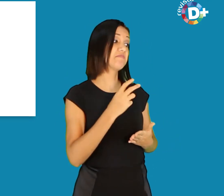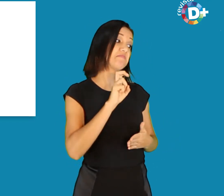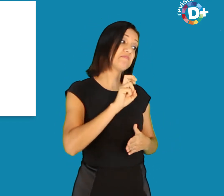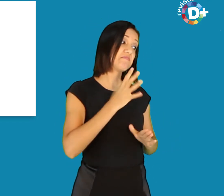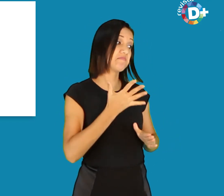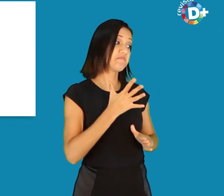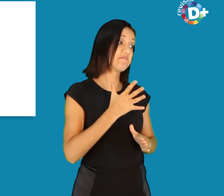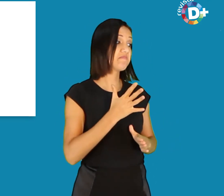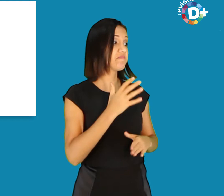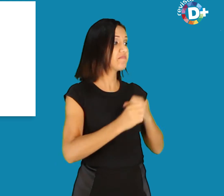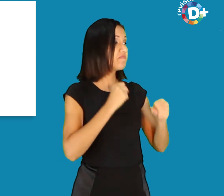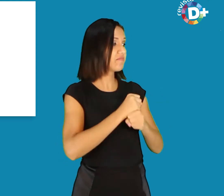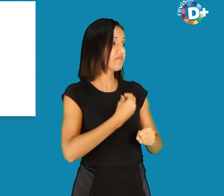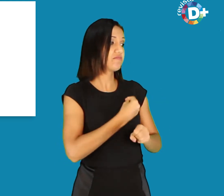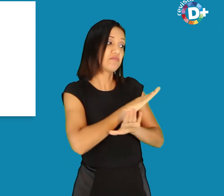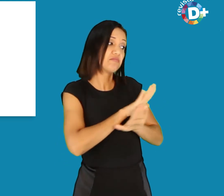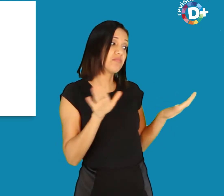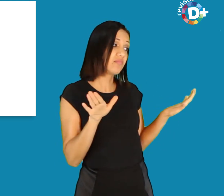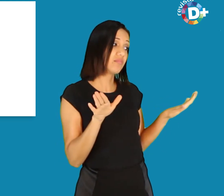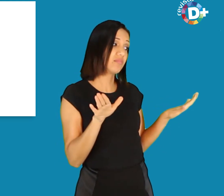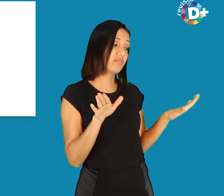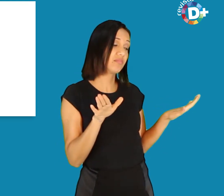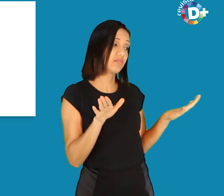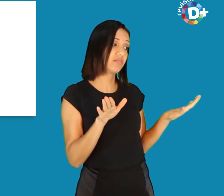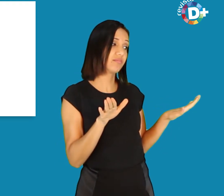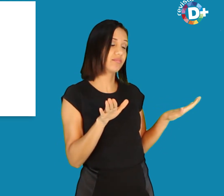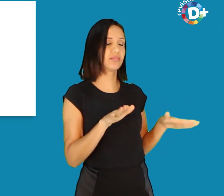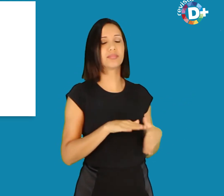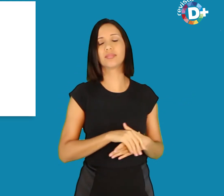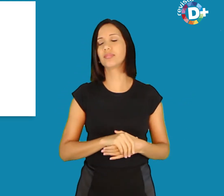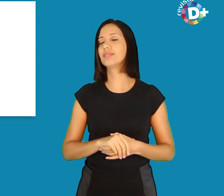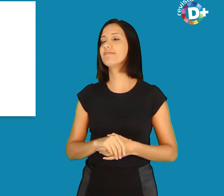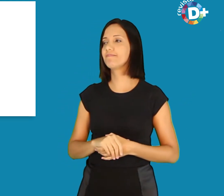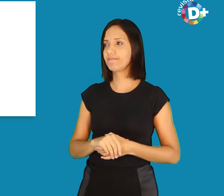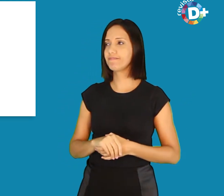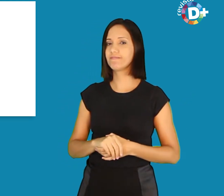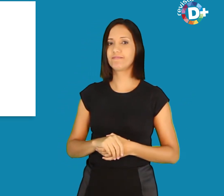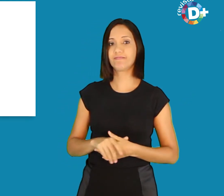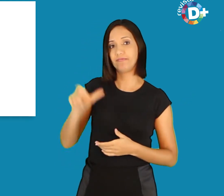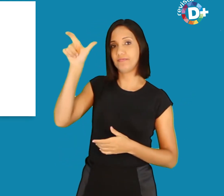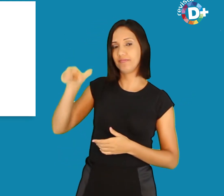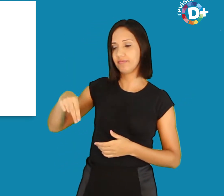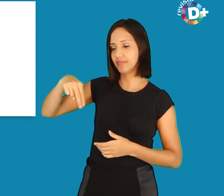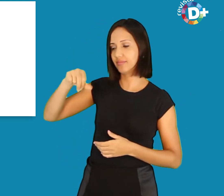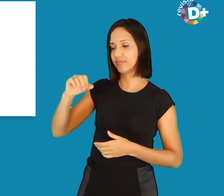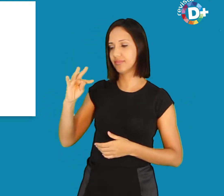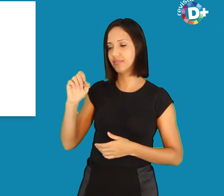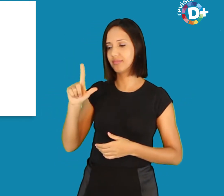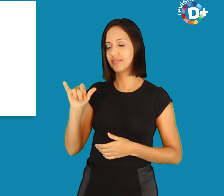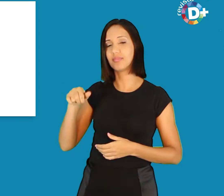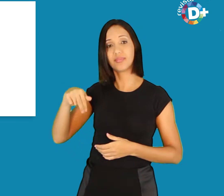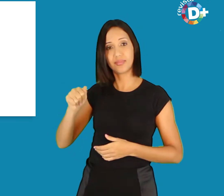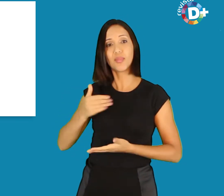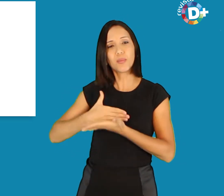normal e foi o que fizemos ela nunca trabalhou fora mas fazia artesanato ou vendia congelados